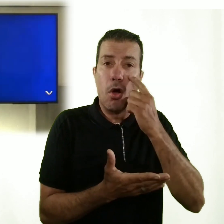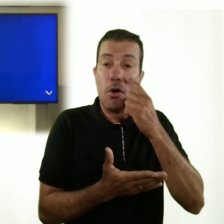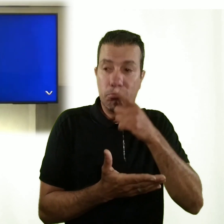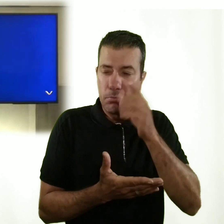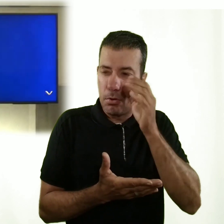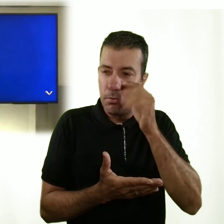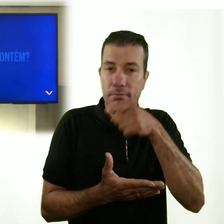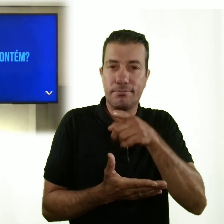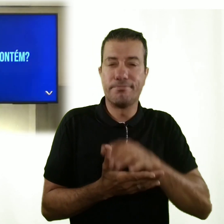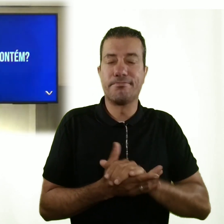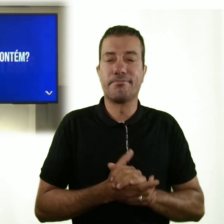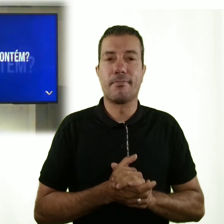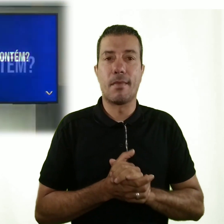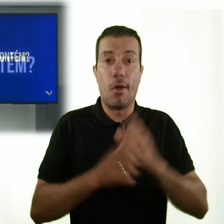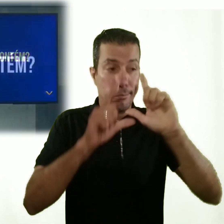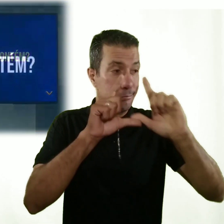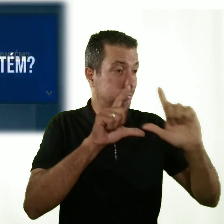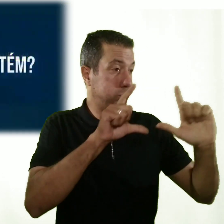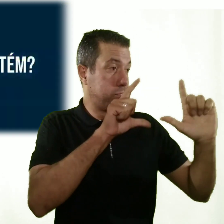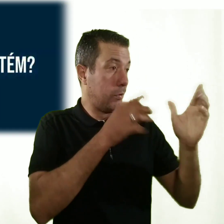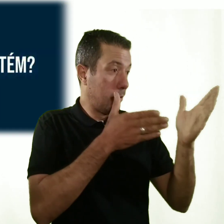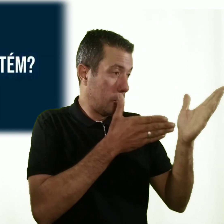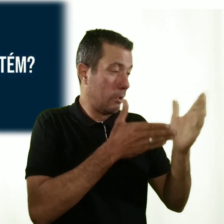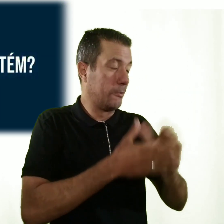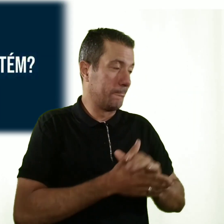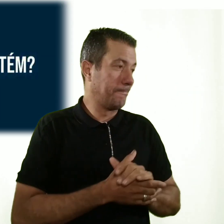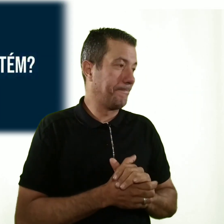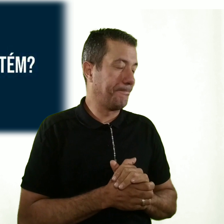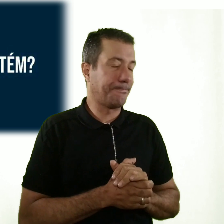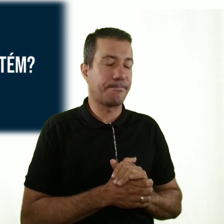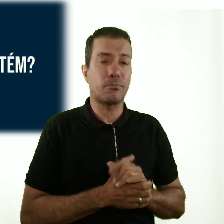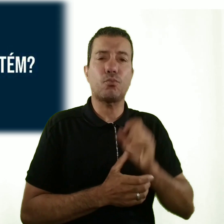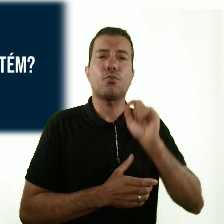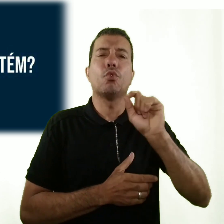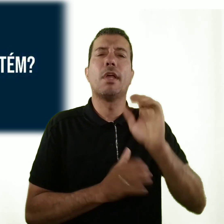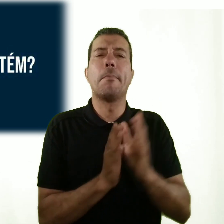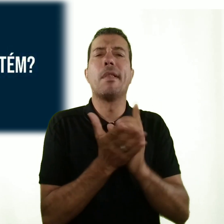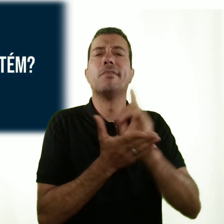Mostra aqui na tela, por gentileza. O que a Bíblia contém?